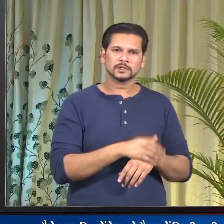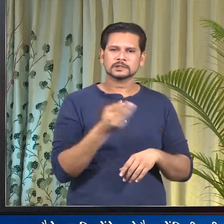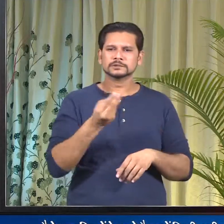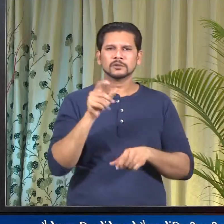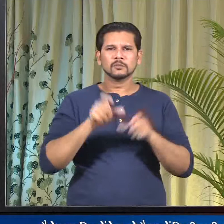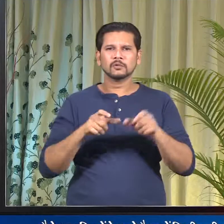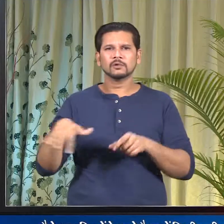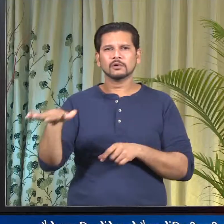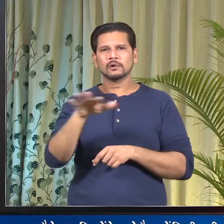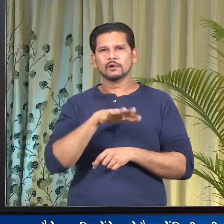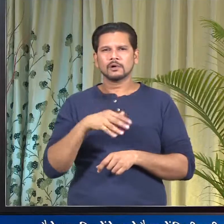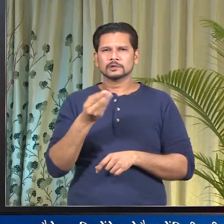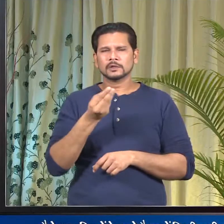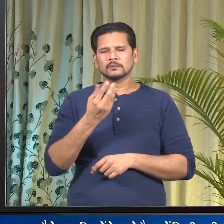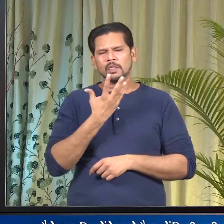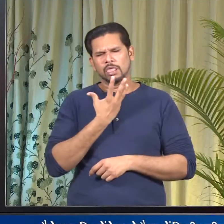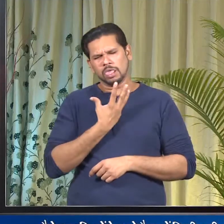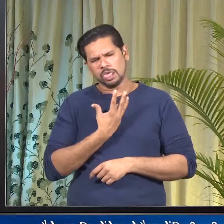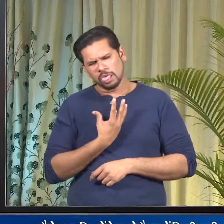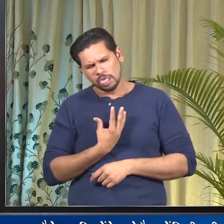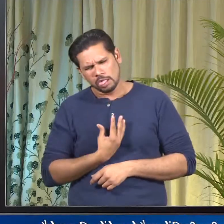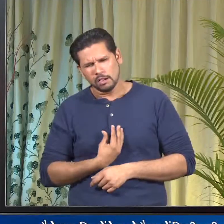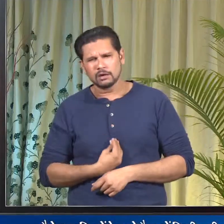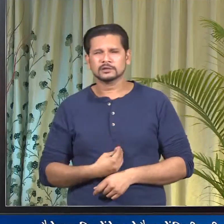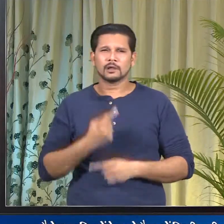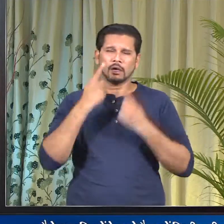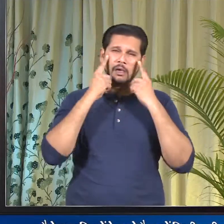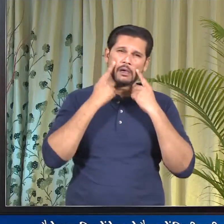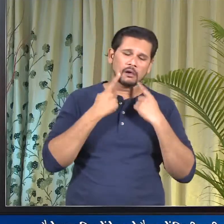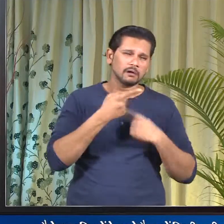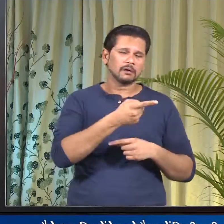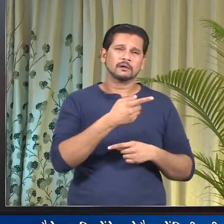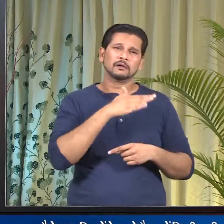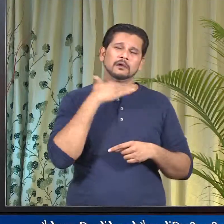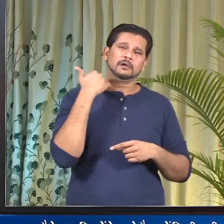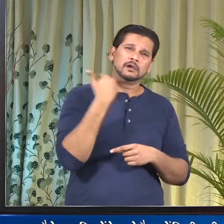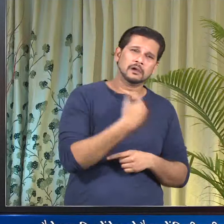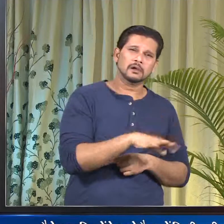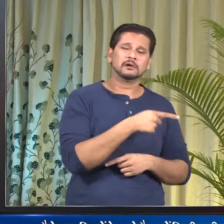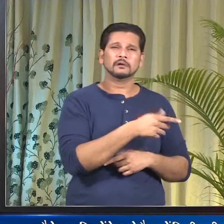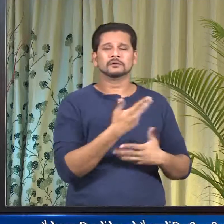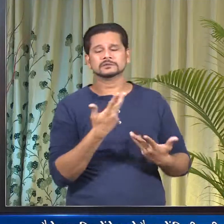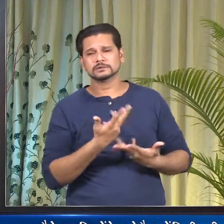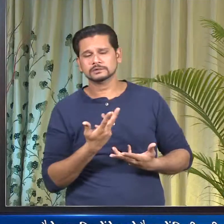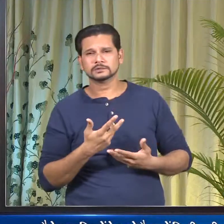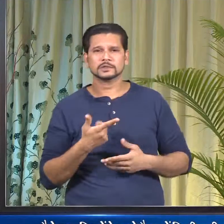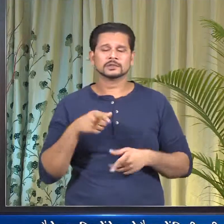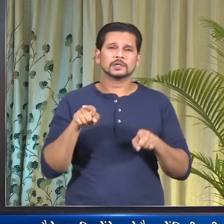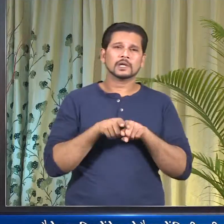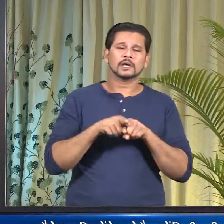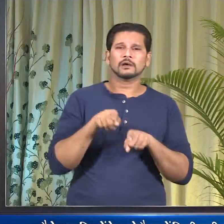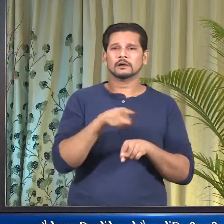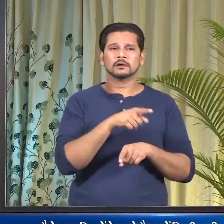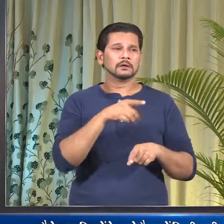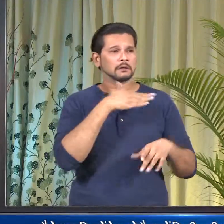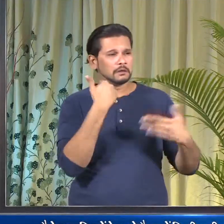लोग इतने दुखी होते हैं उस खटना से की उस व्यक्ति की मृत्यू के साथ जैसे उनका भी जीवन